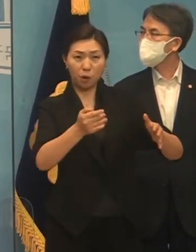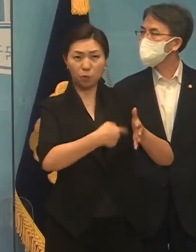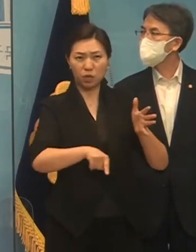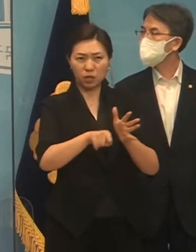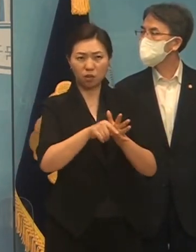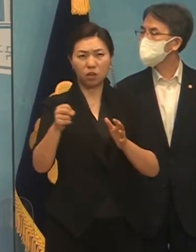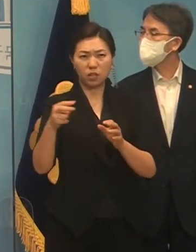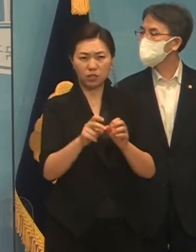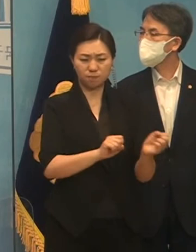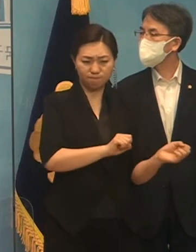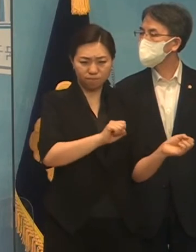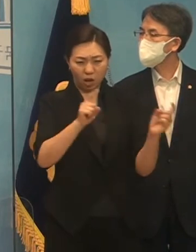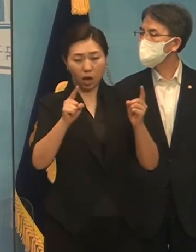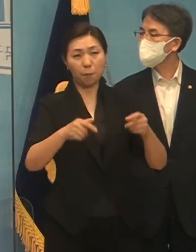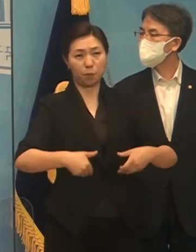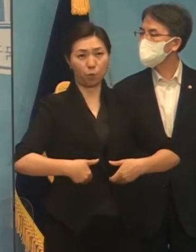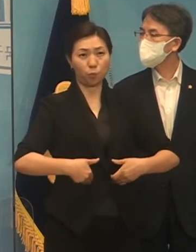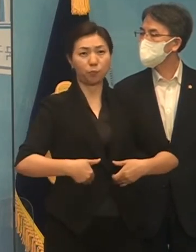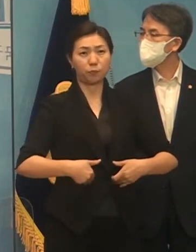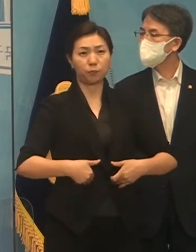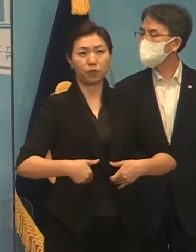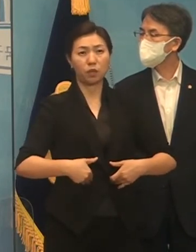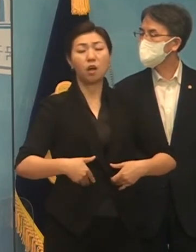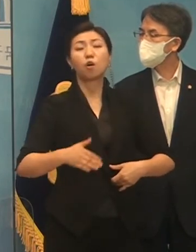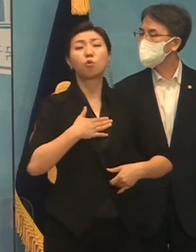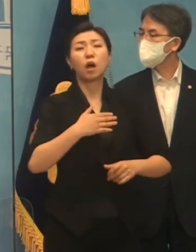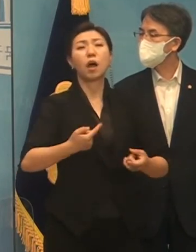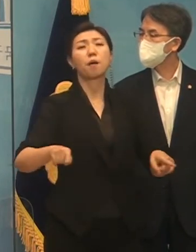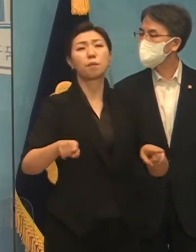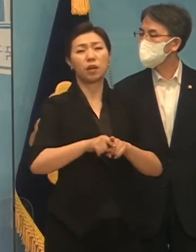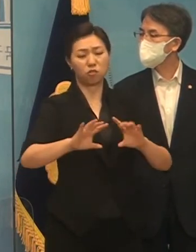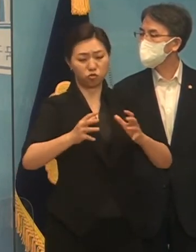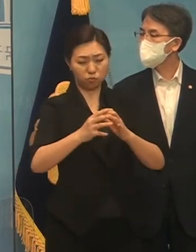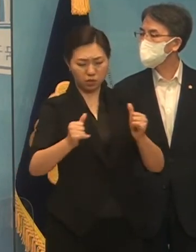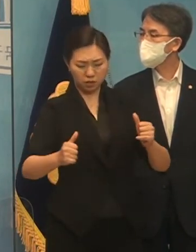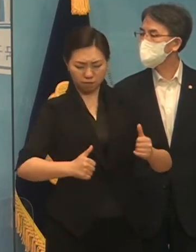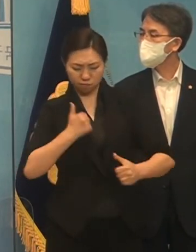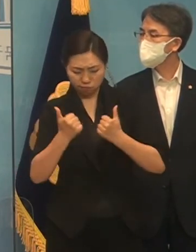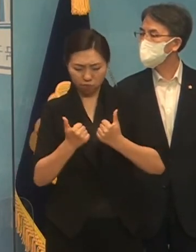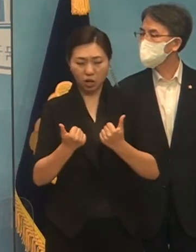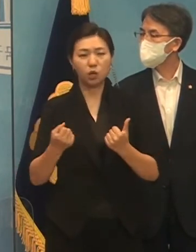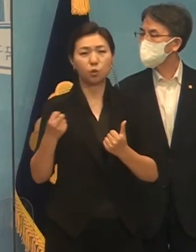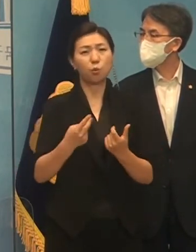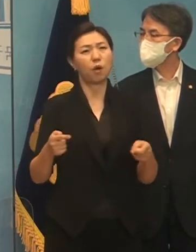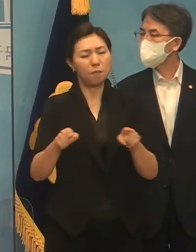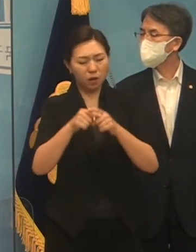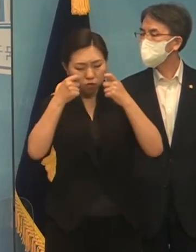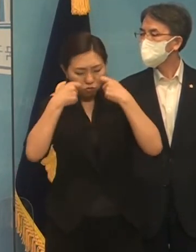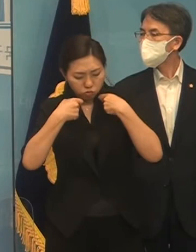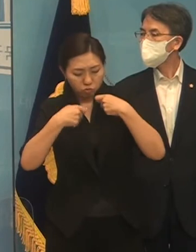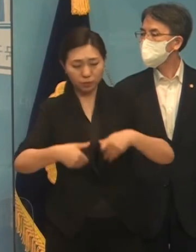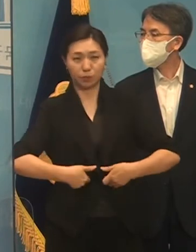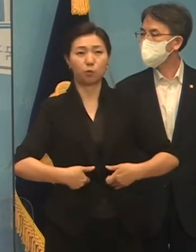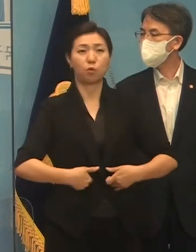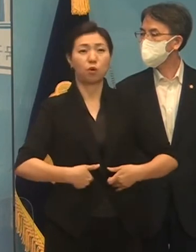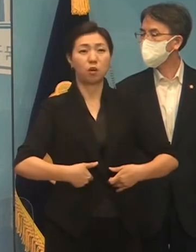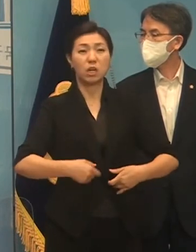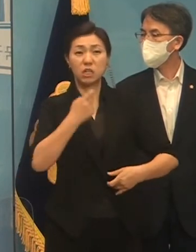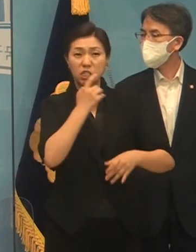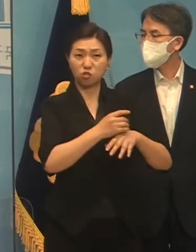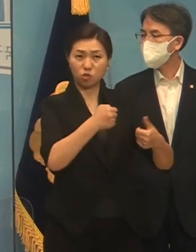합니다. 우리가 국민들과 함께 분노해야 합니다. 함께 울어야 합니다. 민주당의